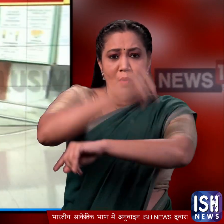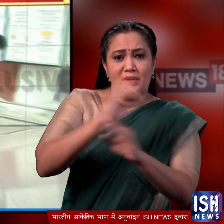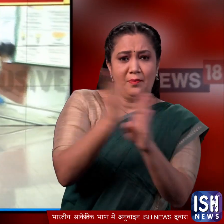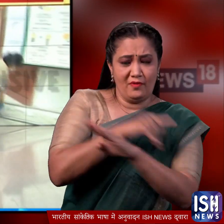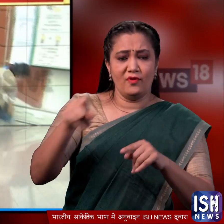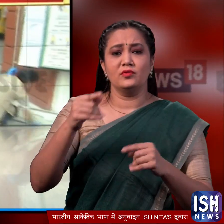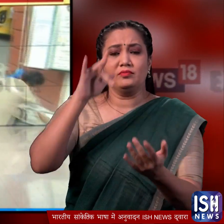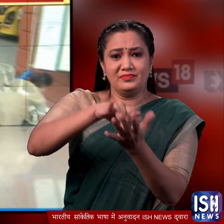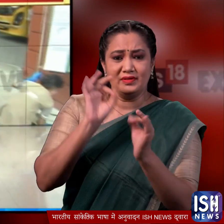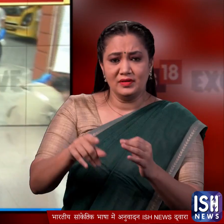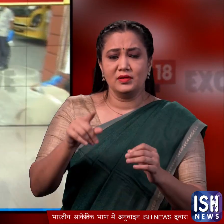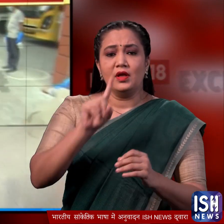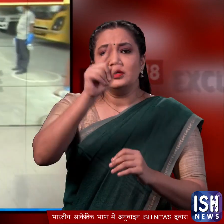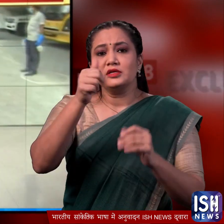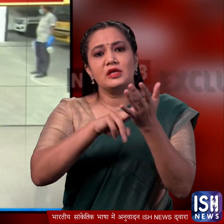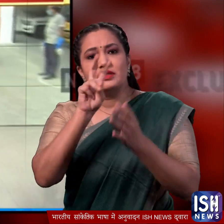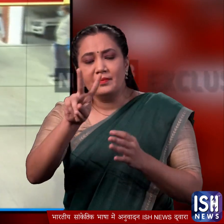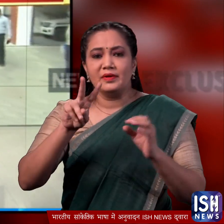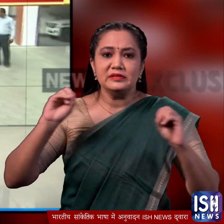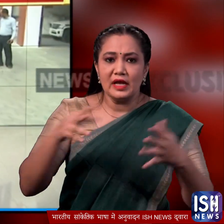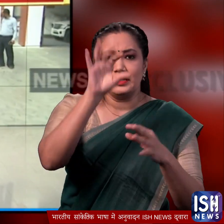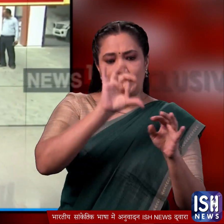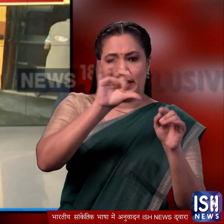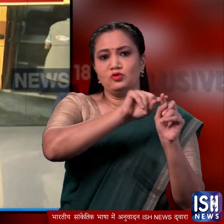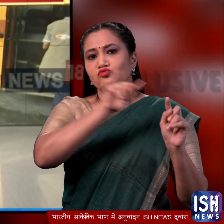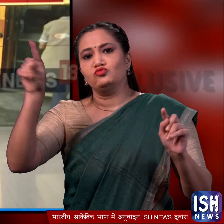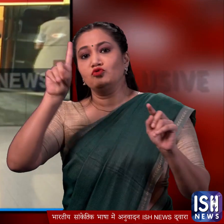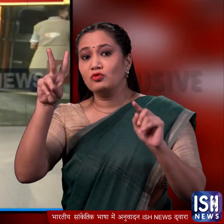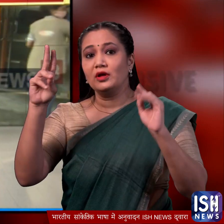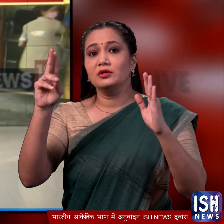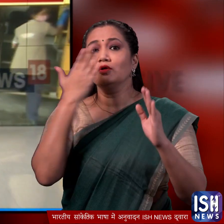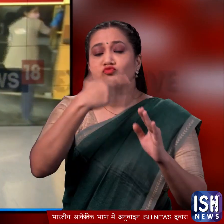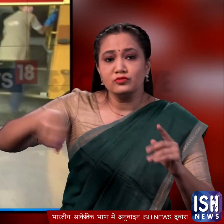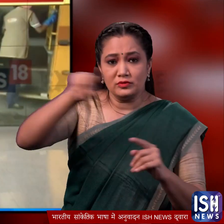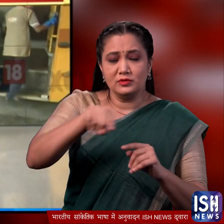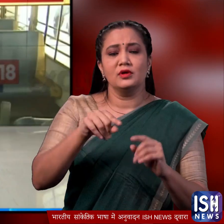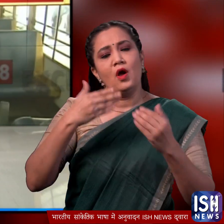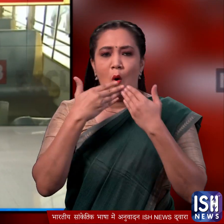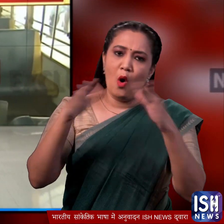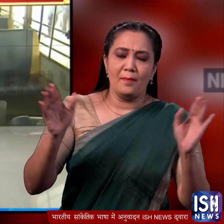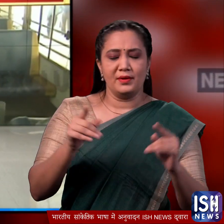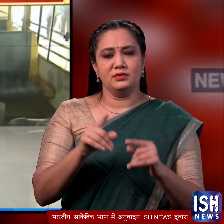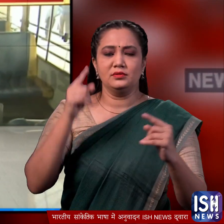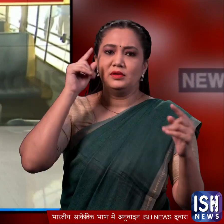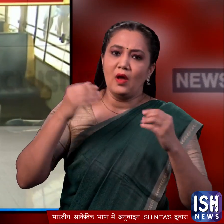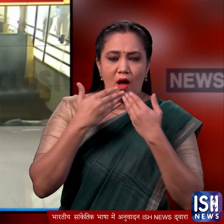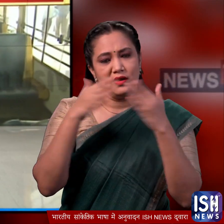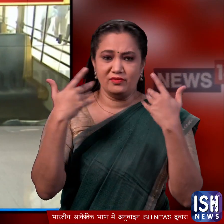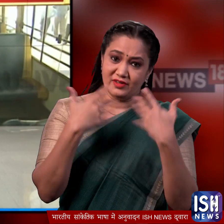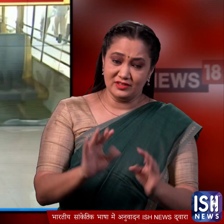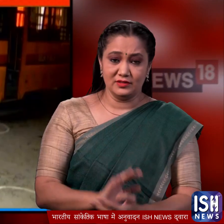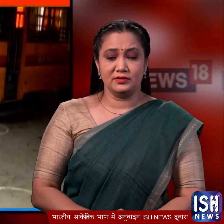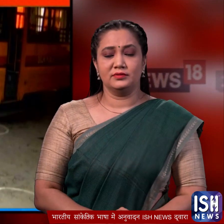ममता बनर्जी ने राज्य में 16 नवंबर से 9वीं से 12वीं क्लास में पढ़ने वाले छात्रों के लिए स्कूल खोले जाने की घोषणा की